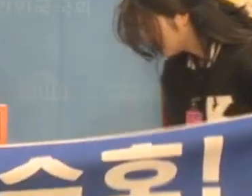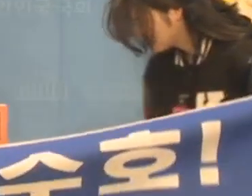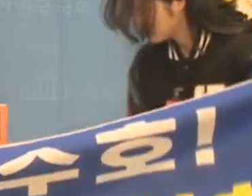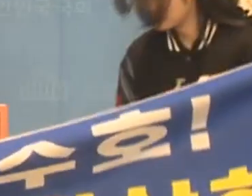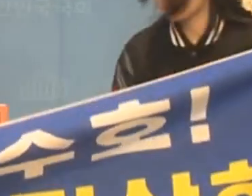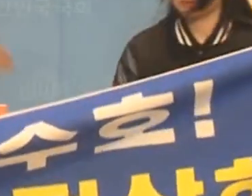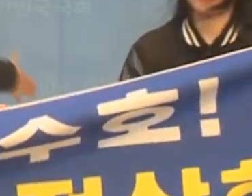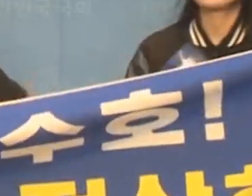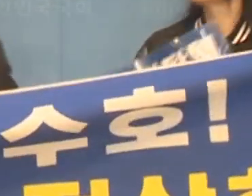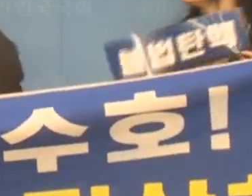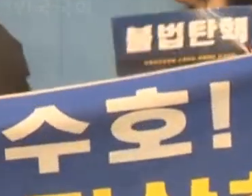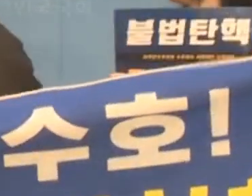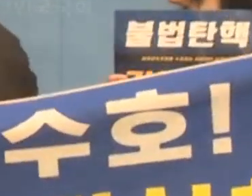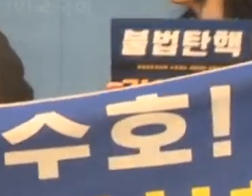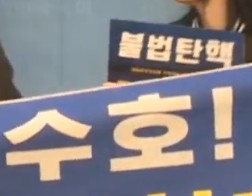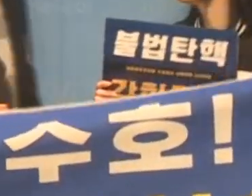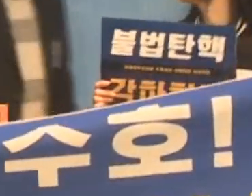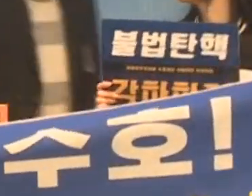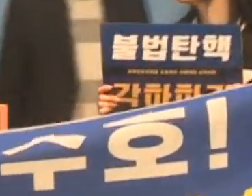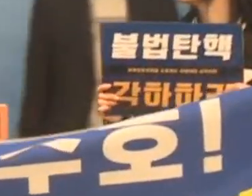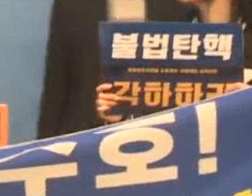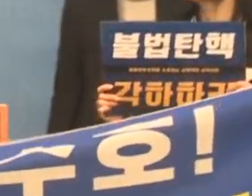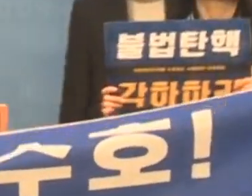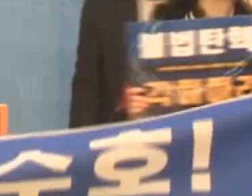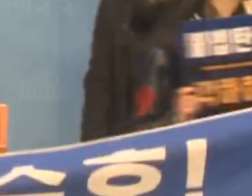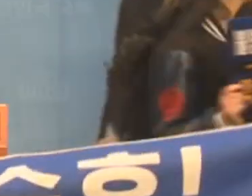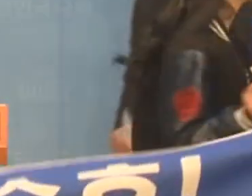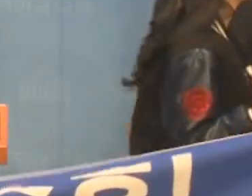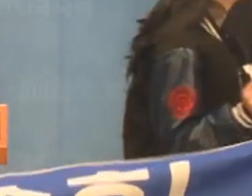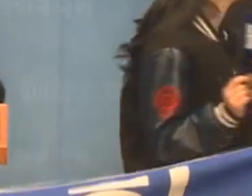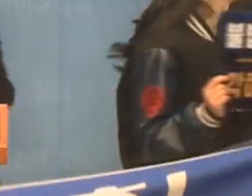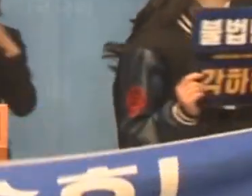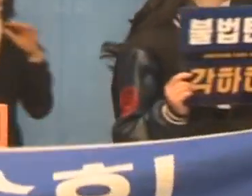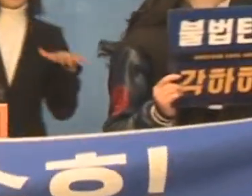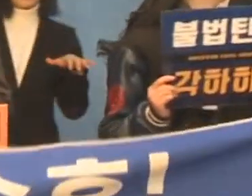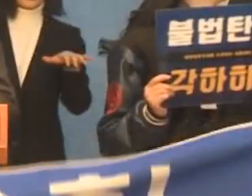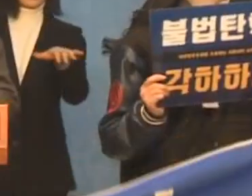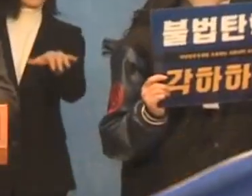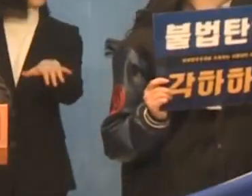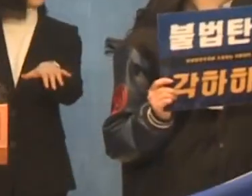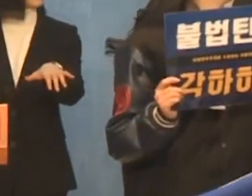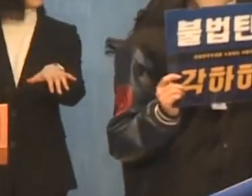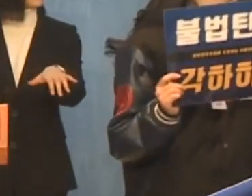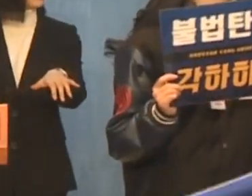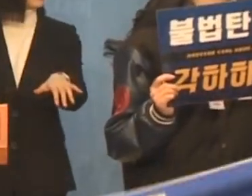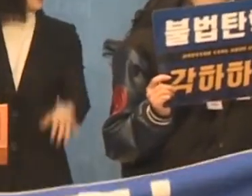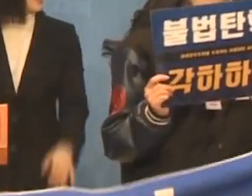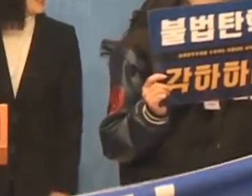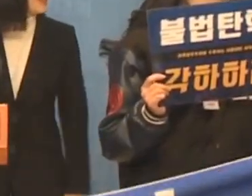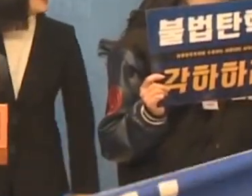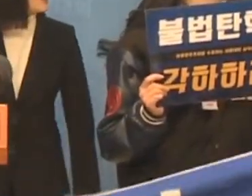팀 나랑 이분이랑 수환이 같이 있고 너랑 천준이 피켓을